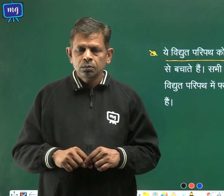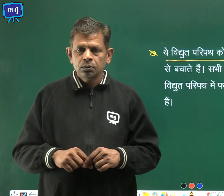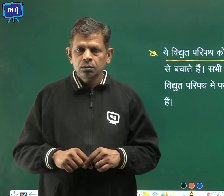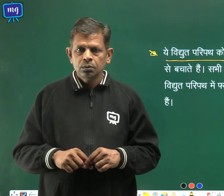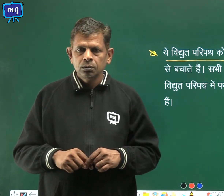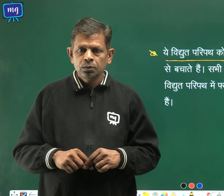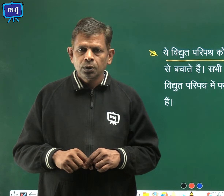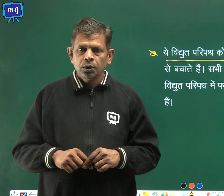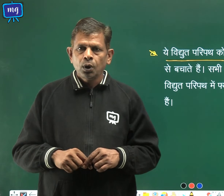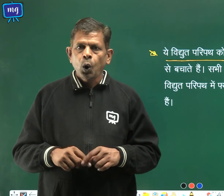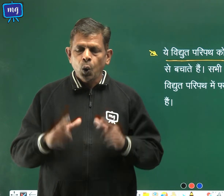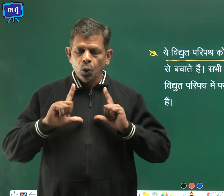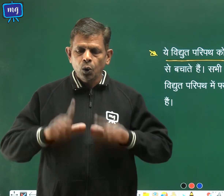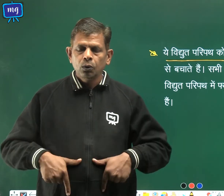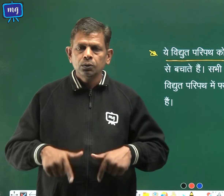क्षति